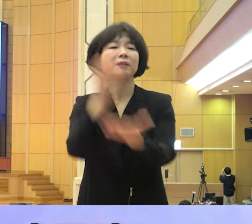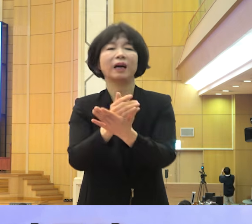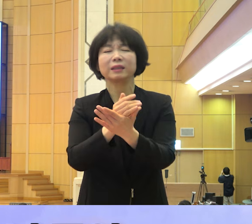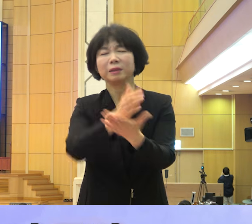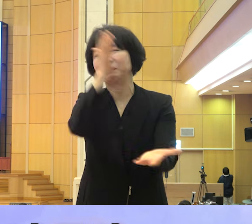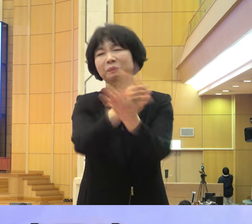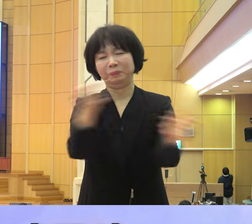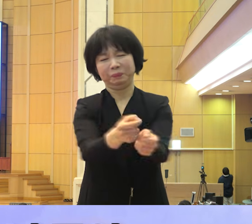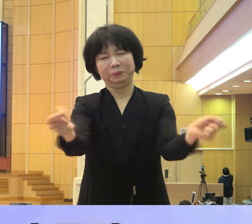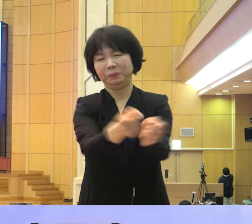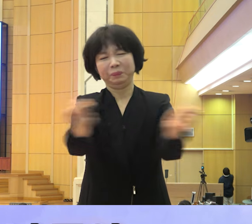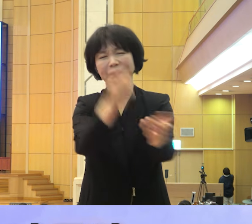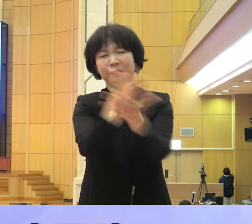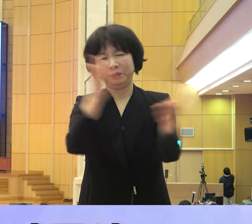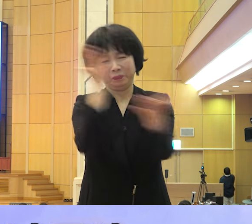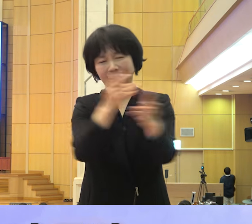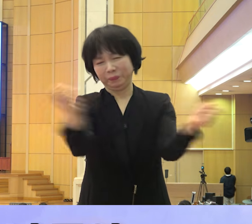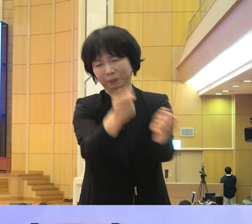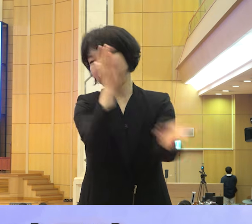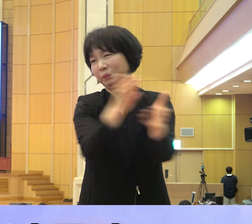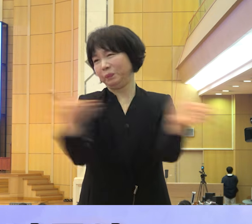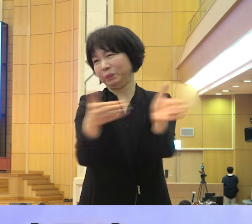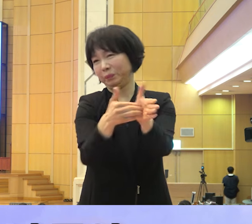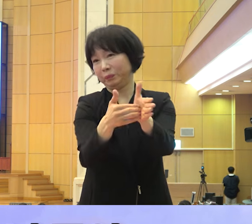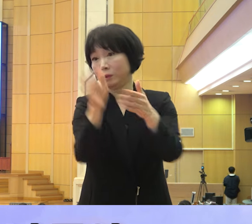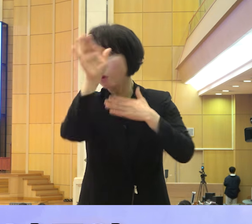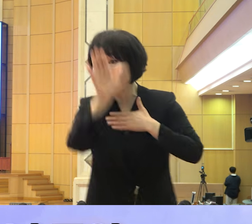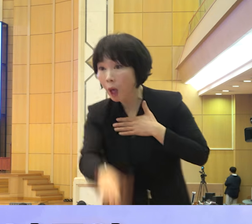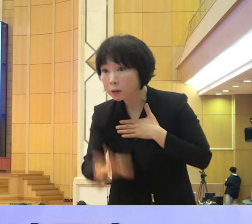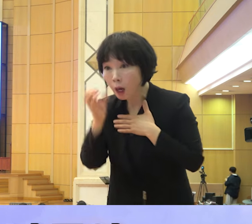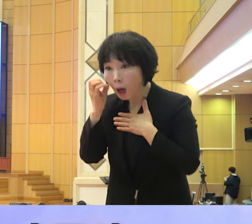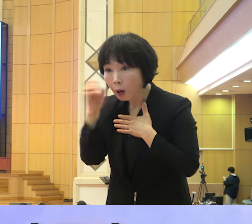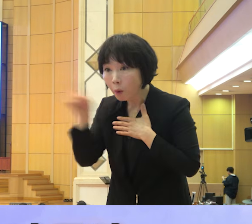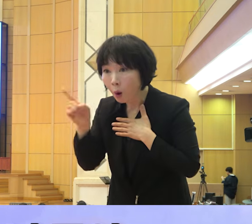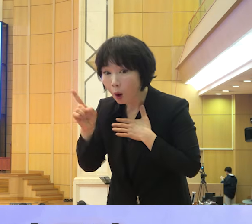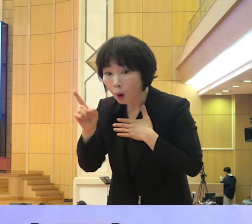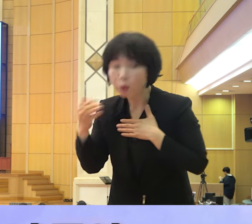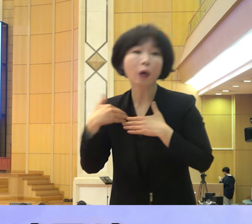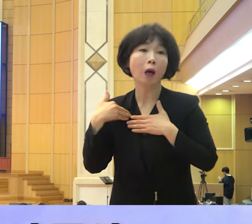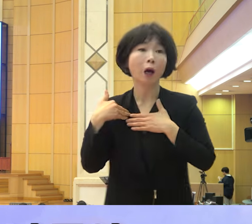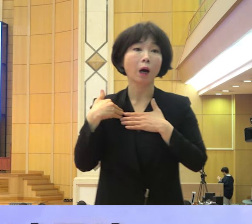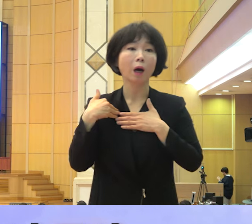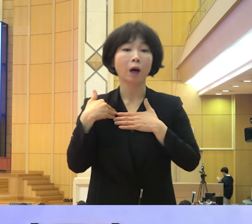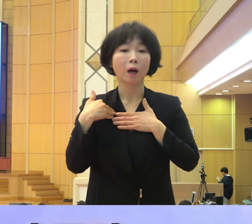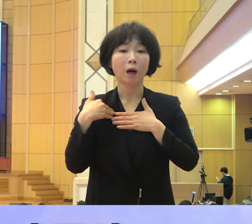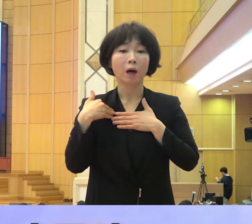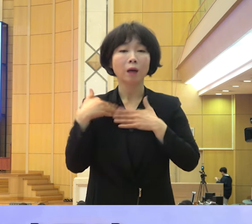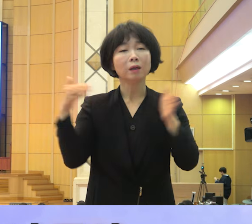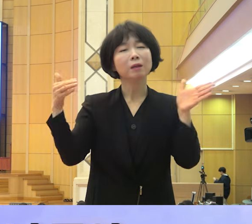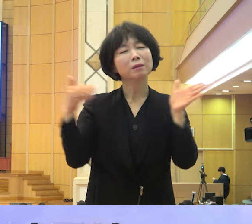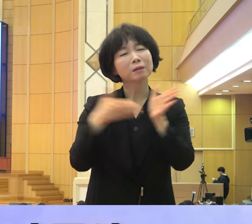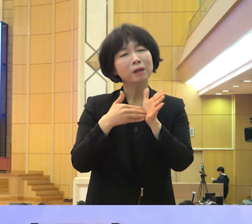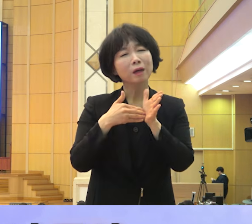일축해버리고 말았습니다. 그런데 웬일입니까? 집에 돌아와서 자꾸만